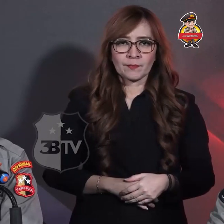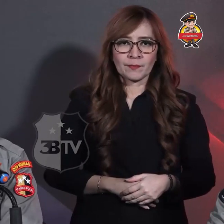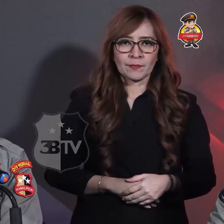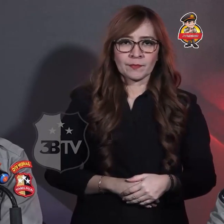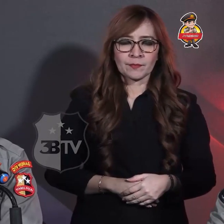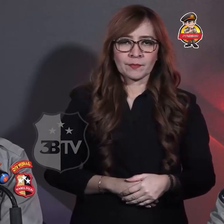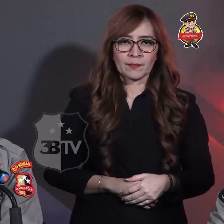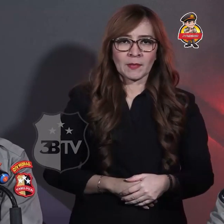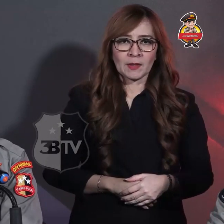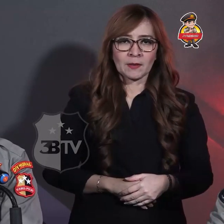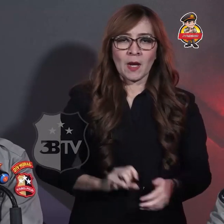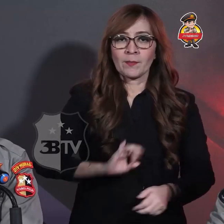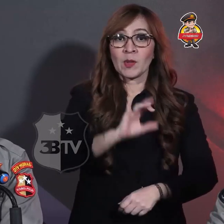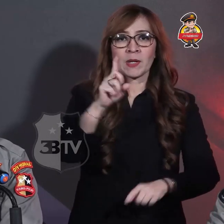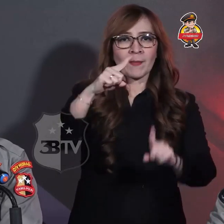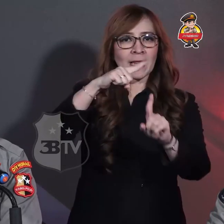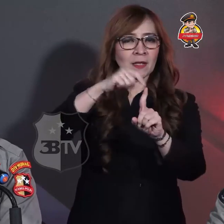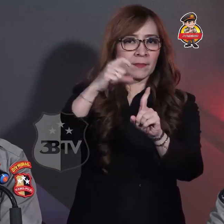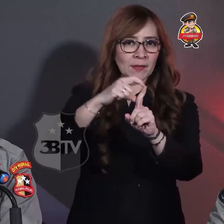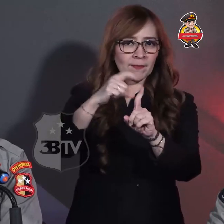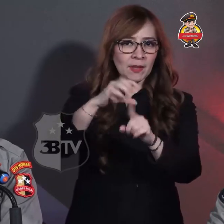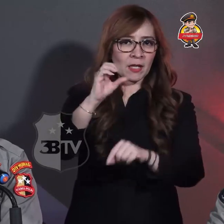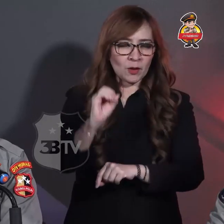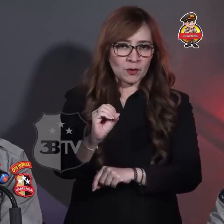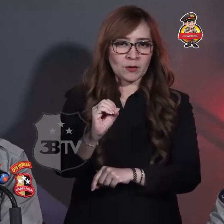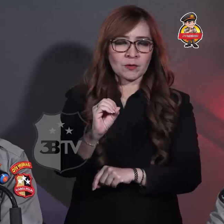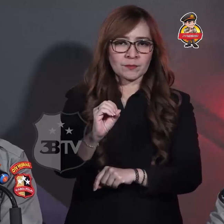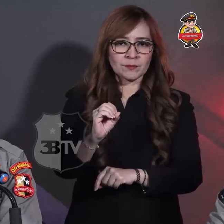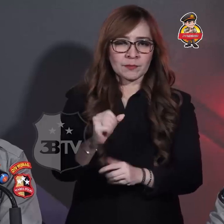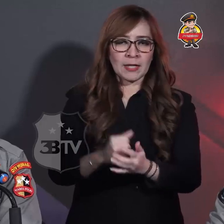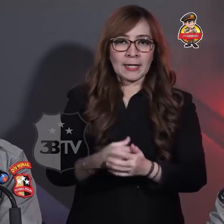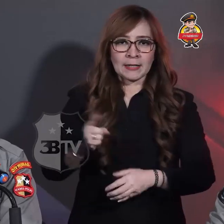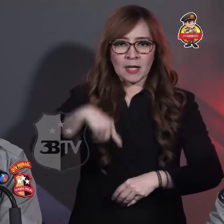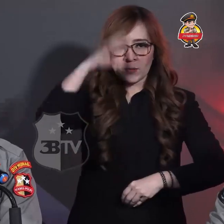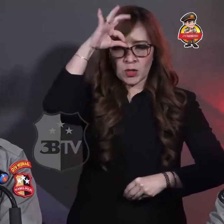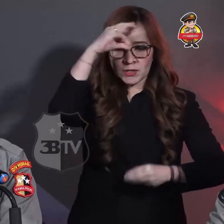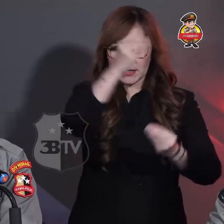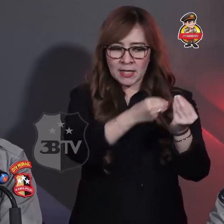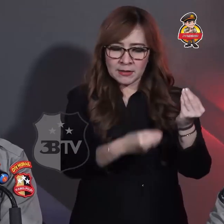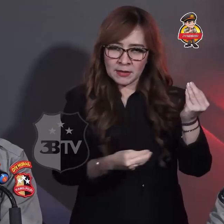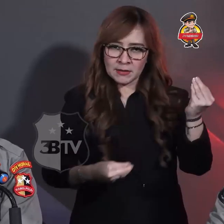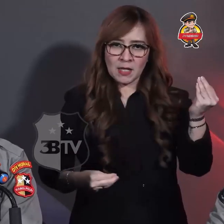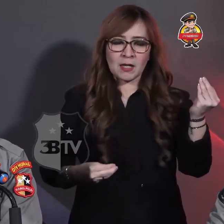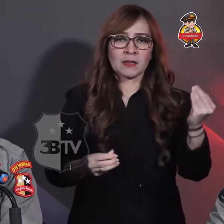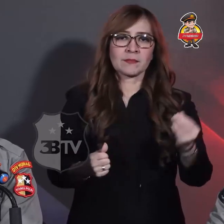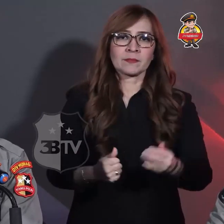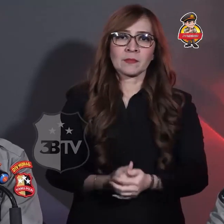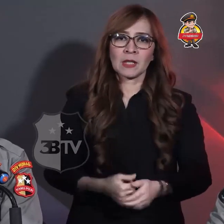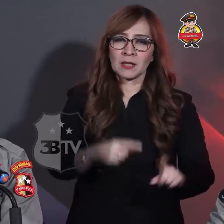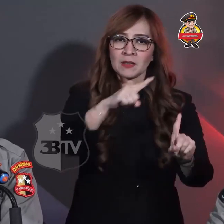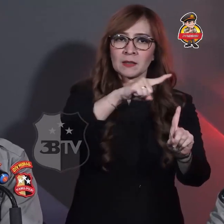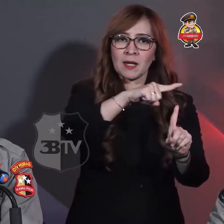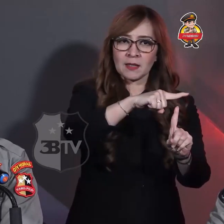beberapa penanganan TPO yang dilakukan oleh Bareskrim dan Polda Jajaran. Ini pada tanggal